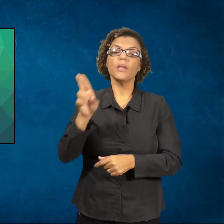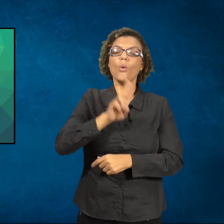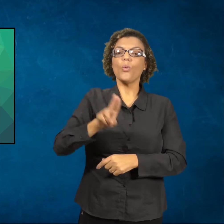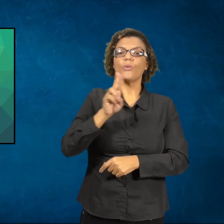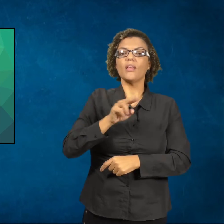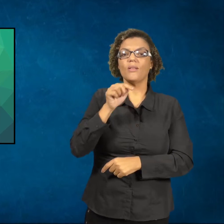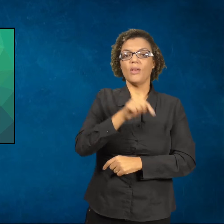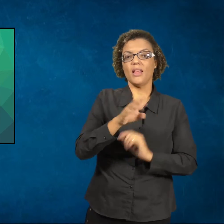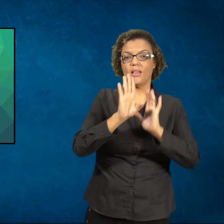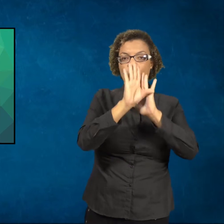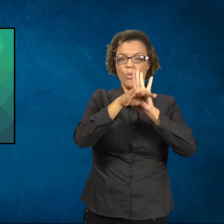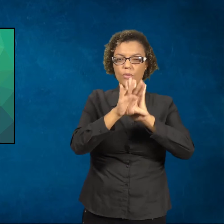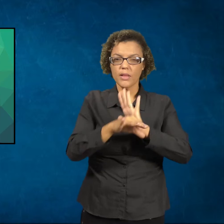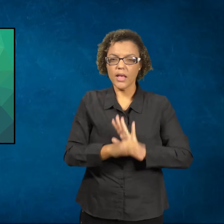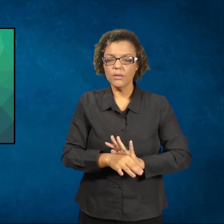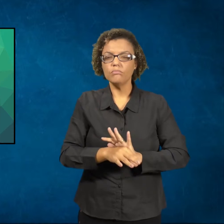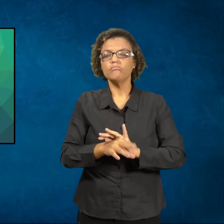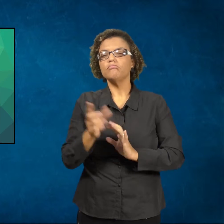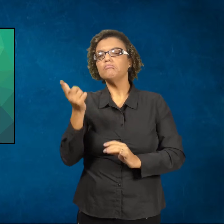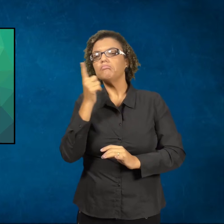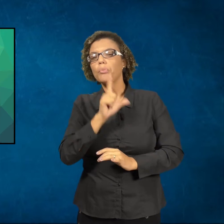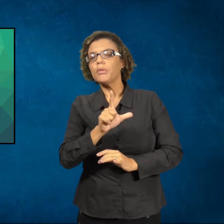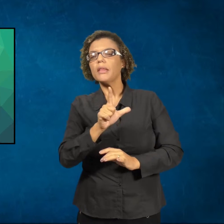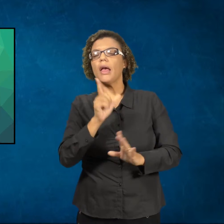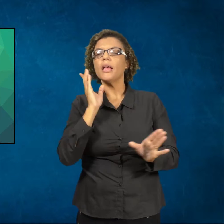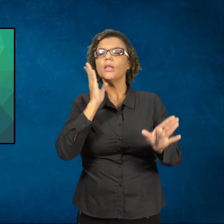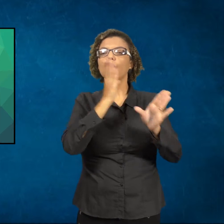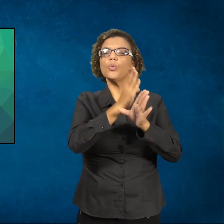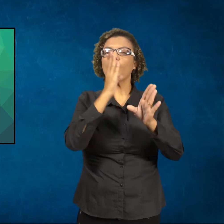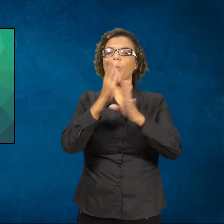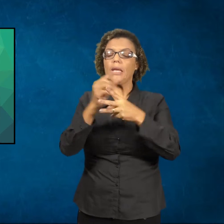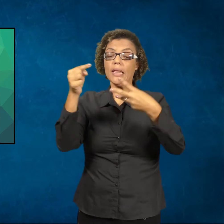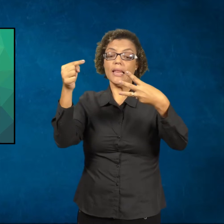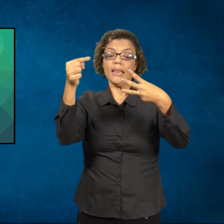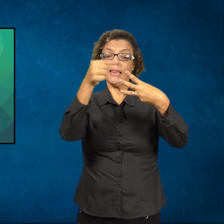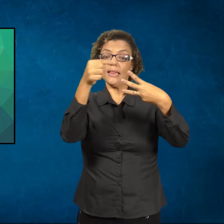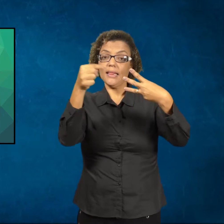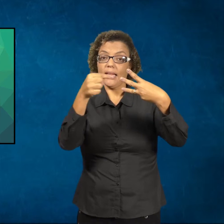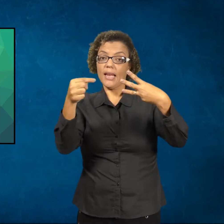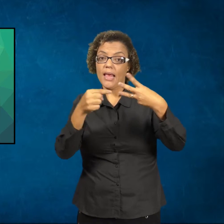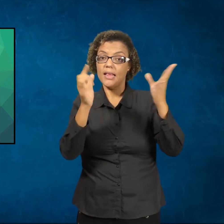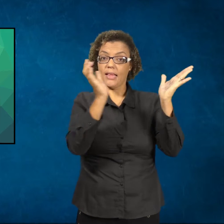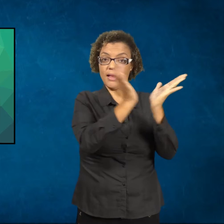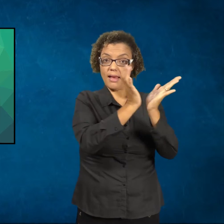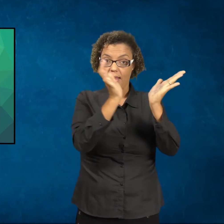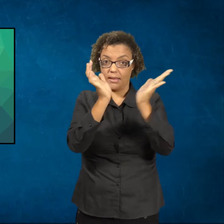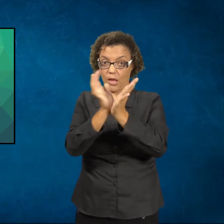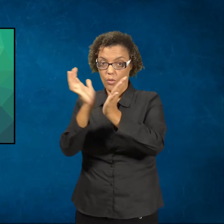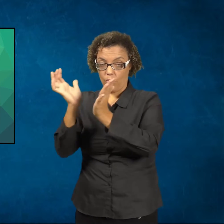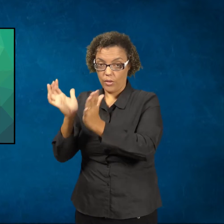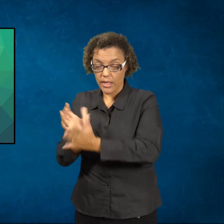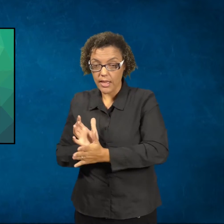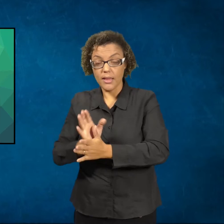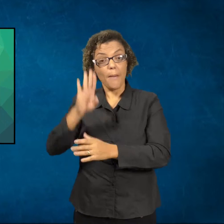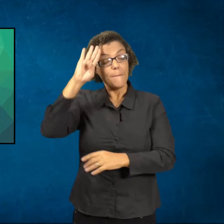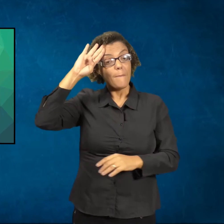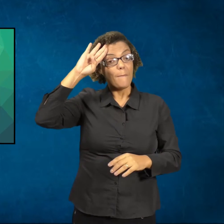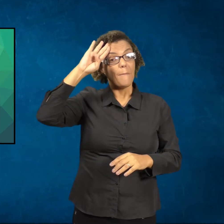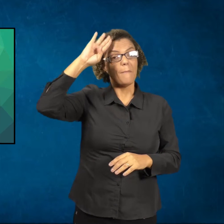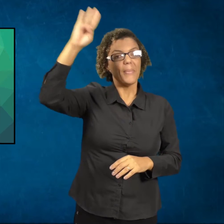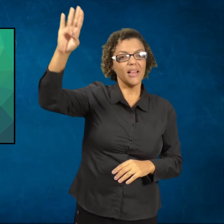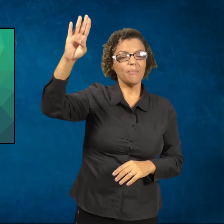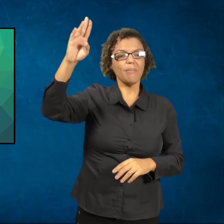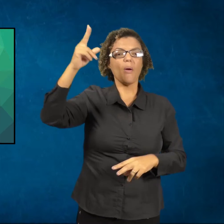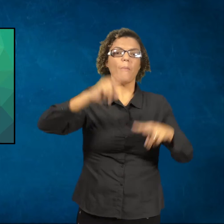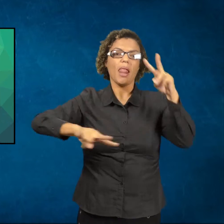esse conceito, a gente consegue achar 3 grandes categorias, que são categorias centrais para